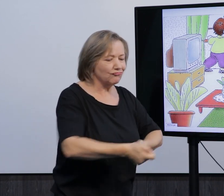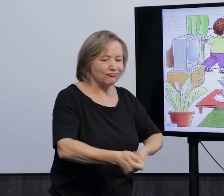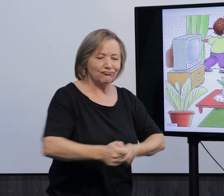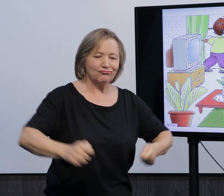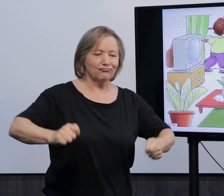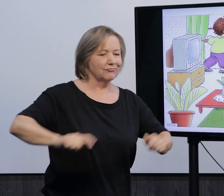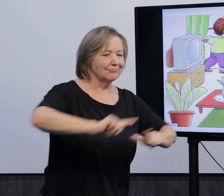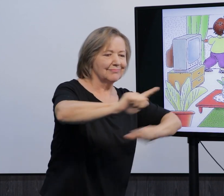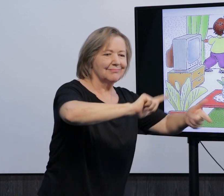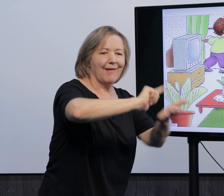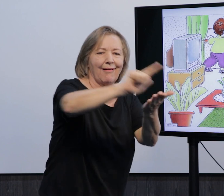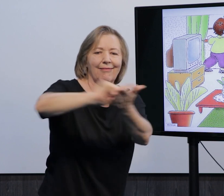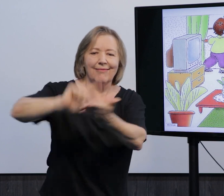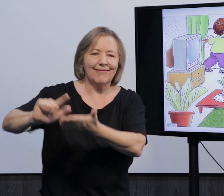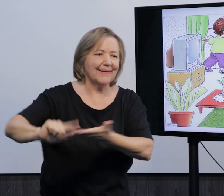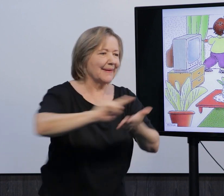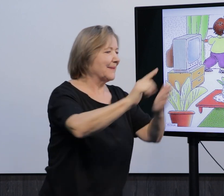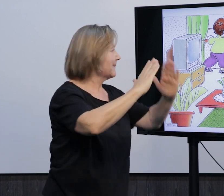ajudando a mãe com a faxina da casa,